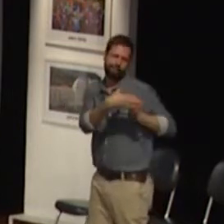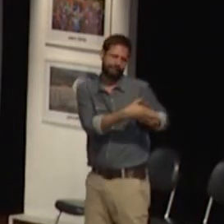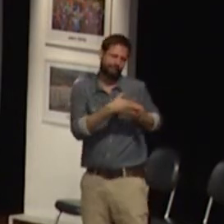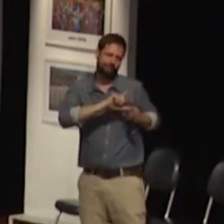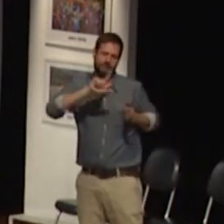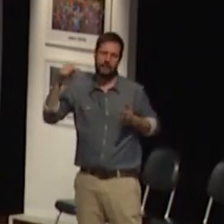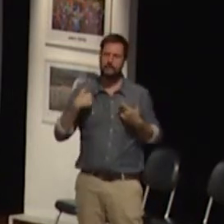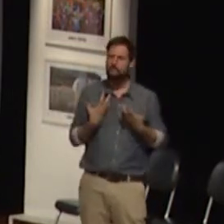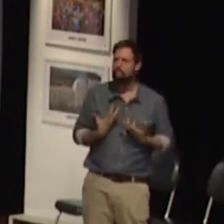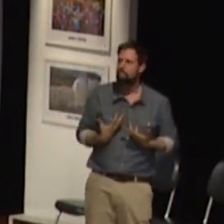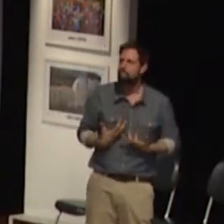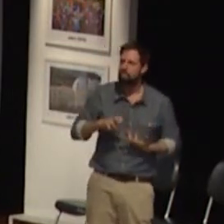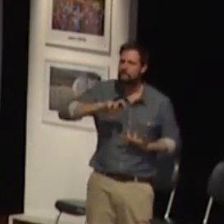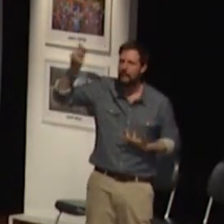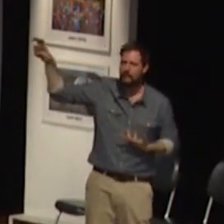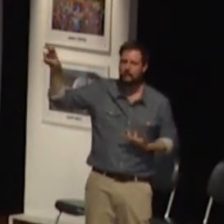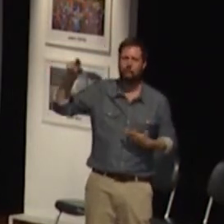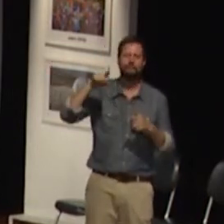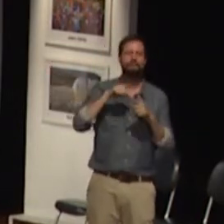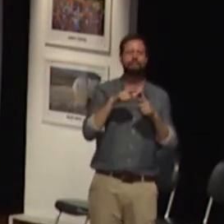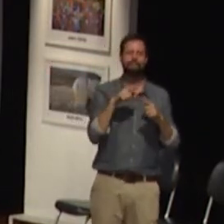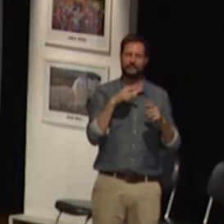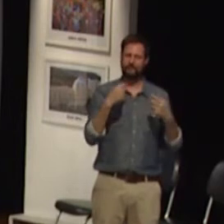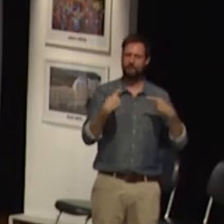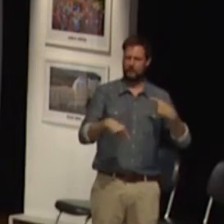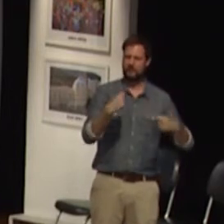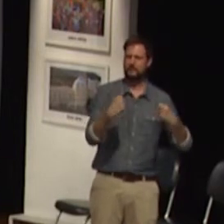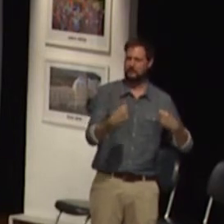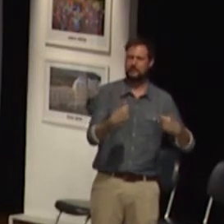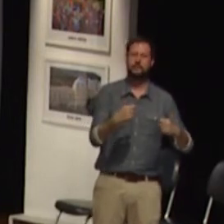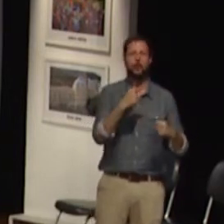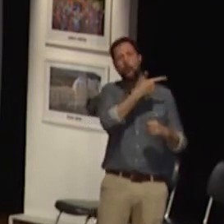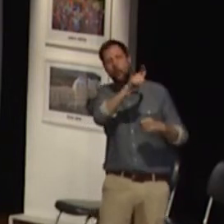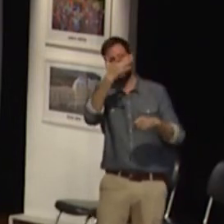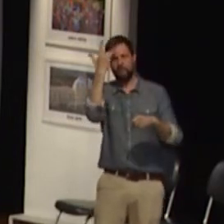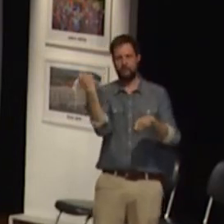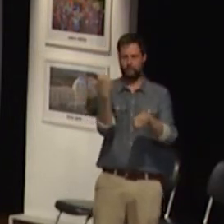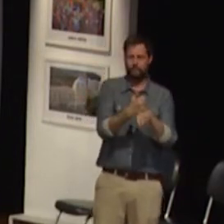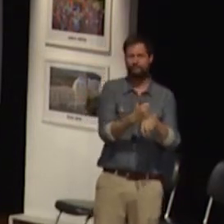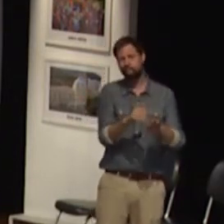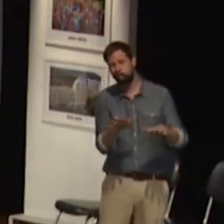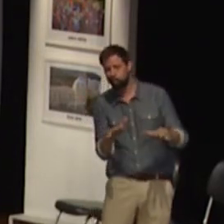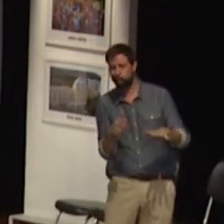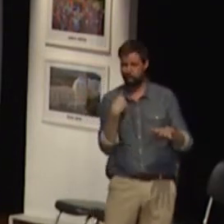muito o nosso pedido dentro do MEC. Ela teve que sair, ela ficou triste, mas ela botou